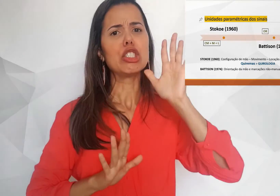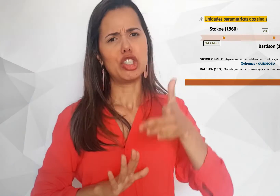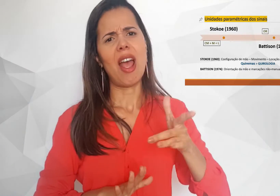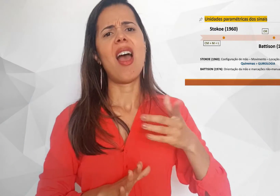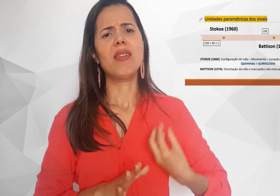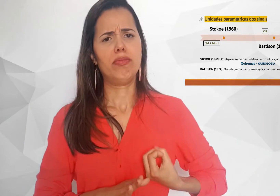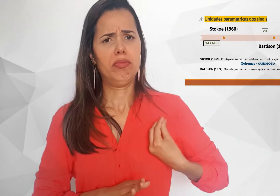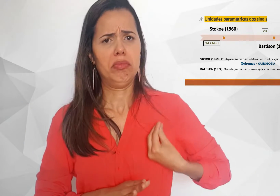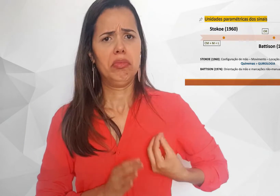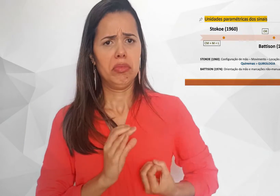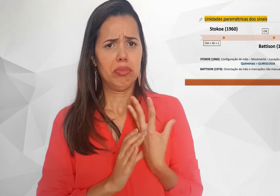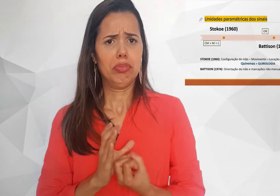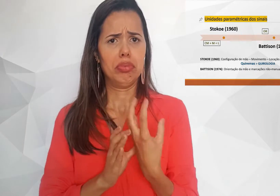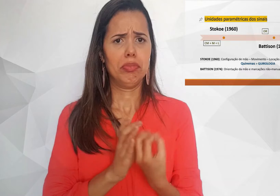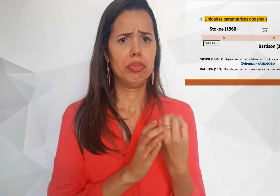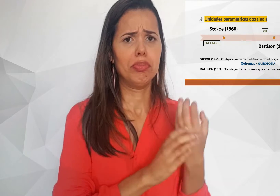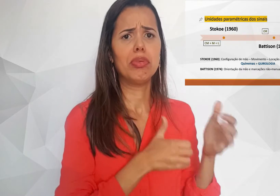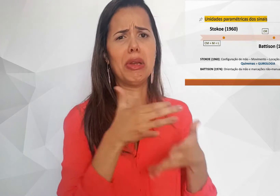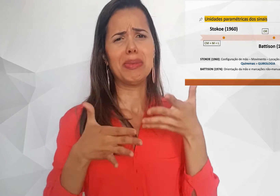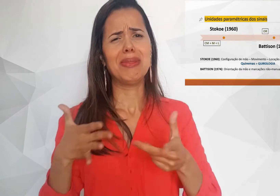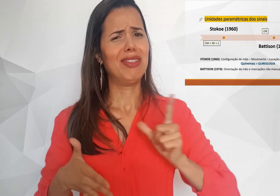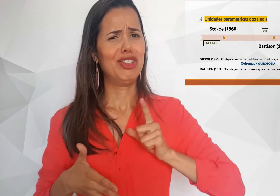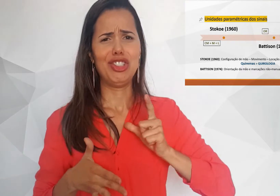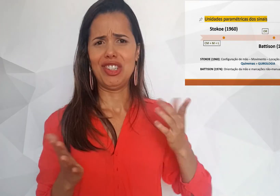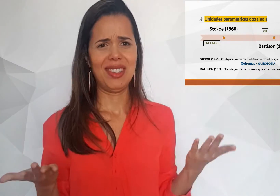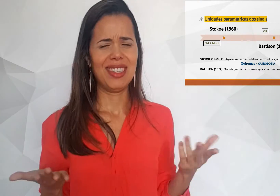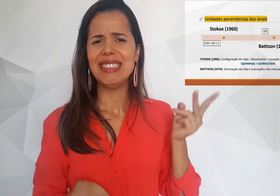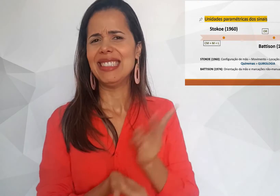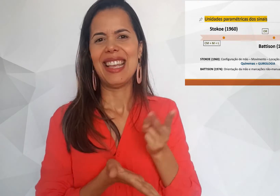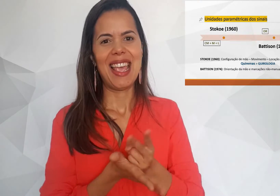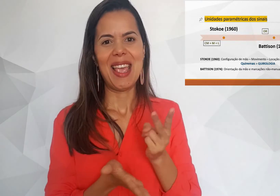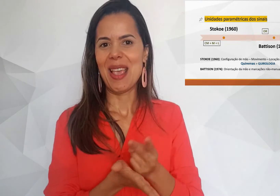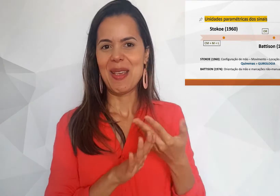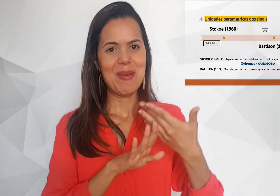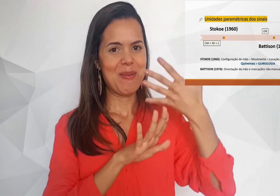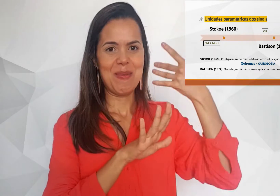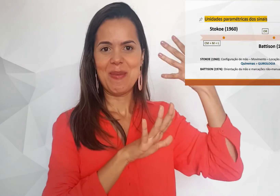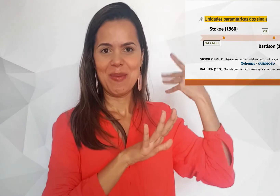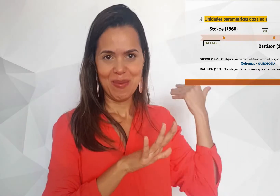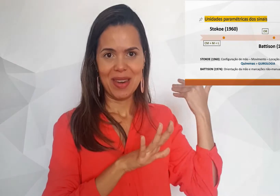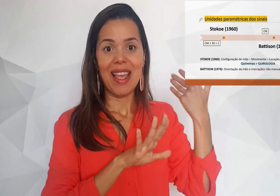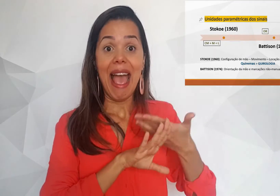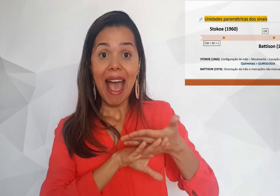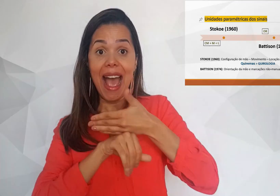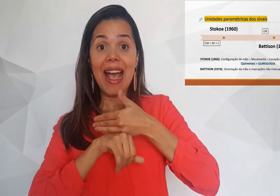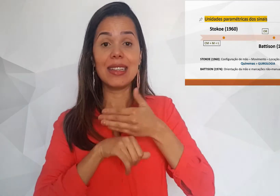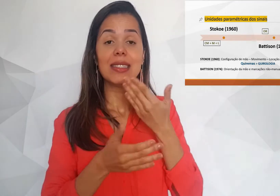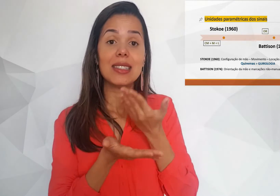elas não foram reconhecidas enquanto tais, mas isso não quer dizer que anterior ao estudo de Stockwell não se tinha